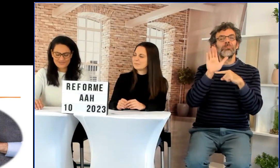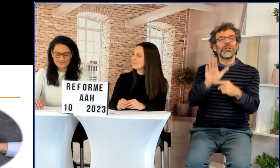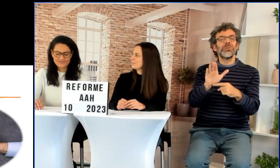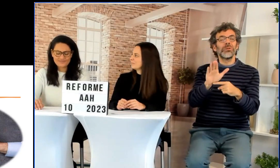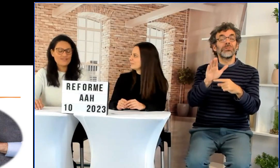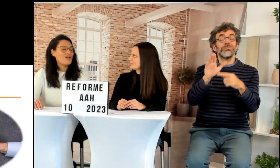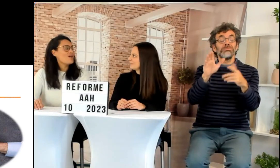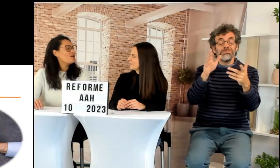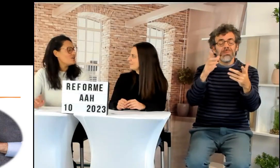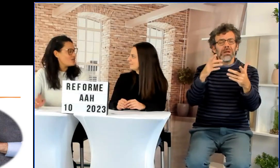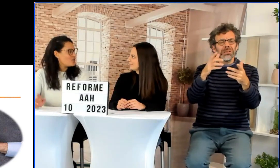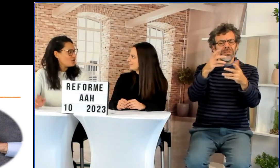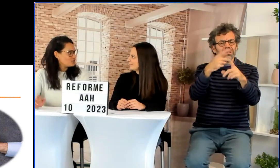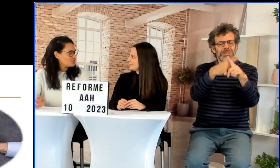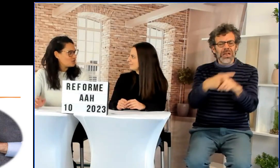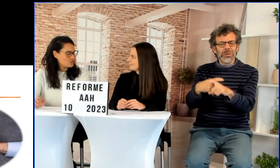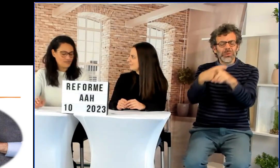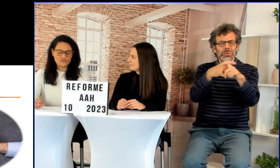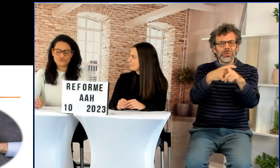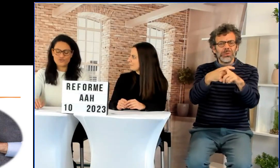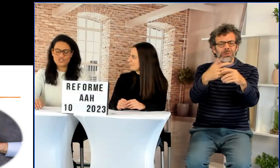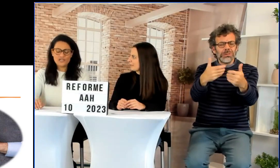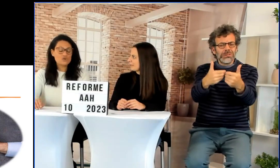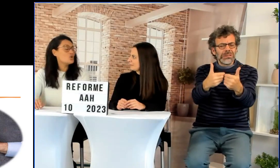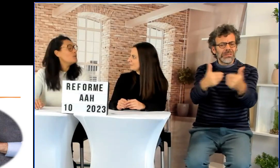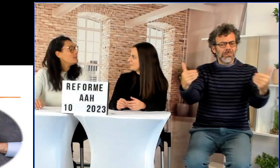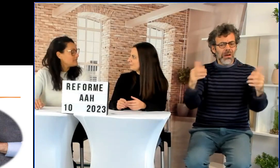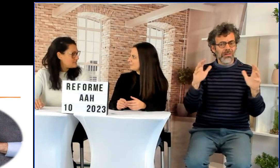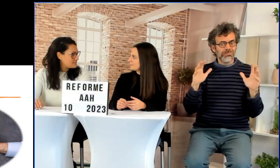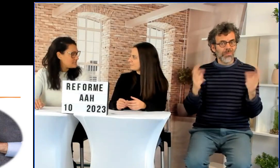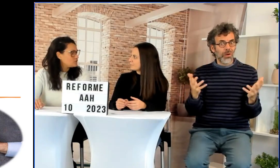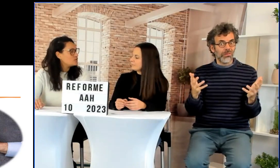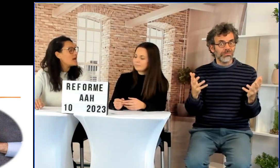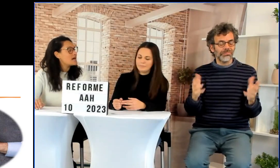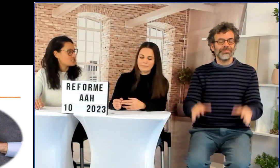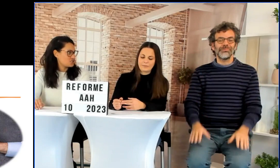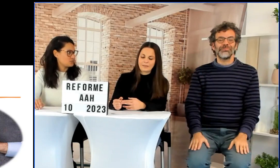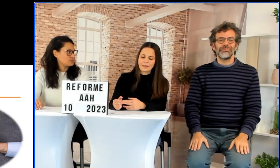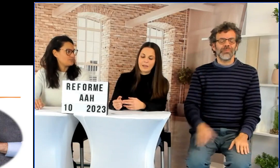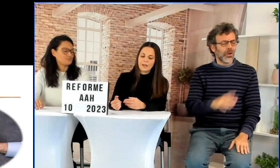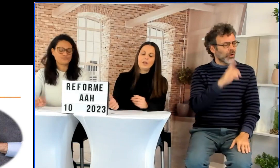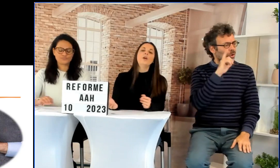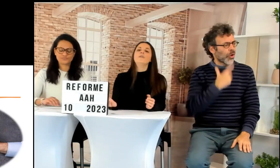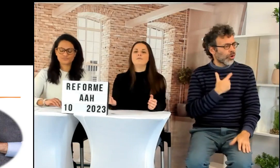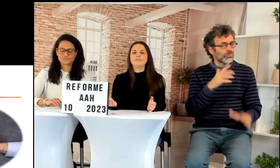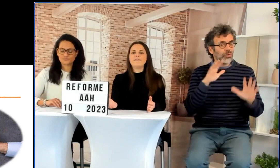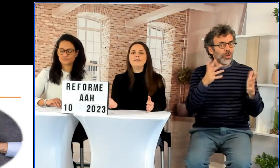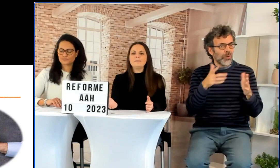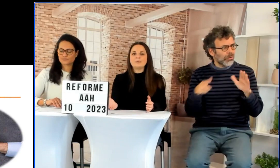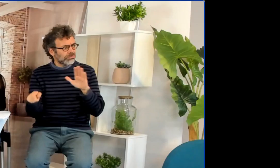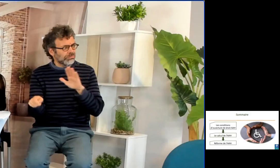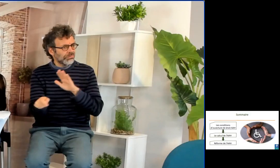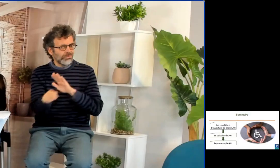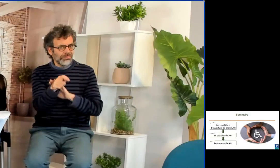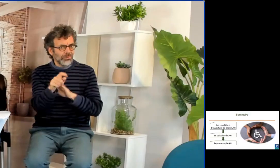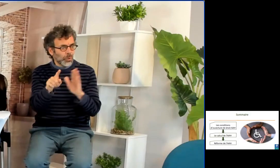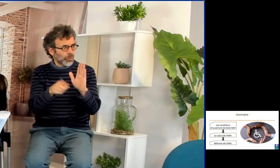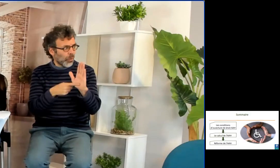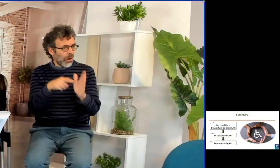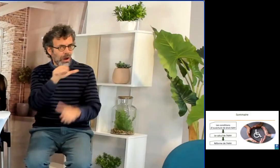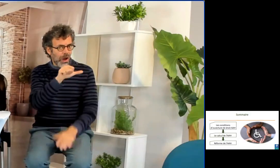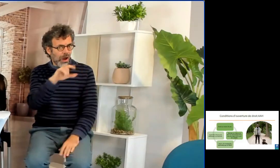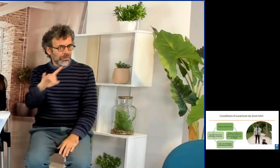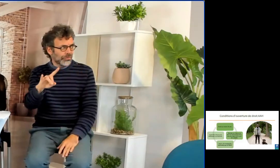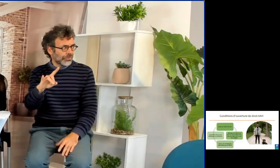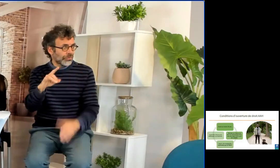ressources. Alors, rentrons dans le vif du sujet. Comment bénéficier de l'AAH? Vous avez déposé votre